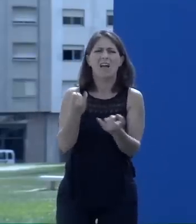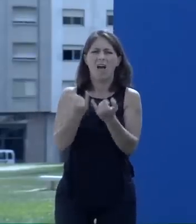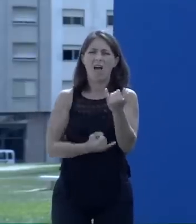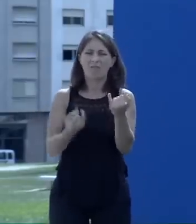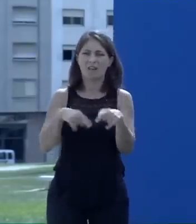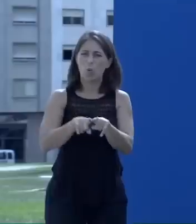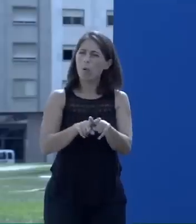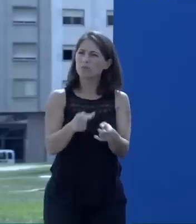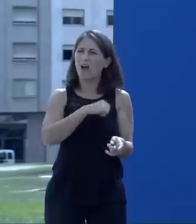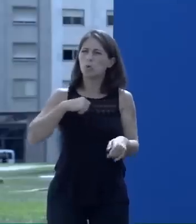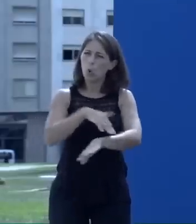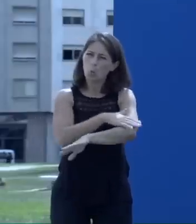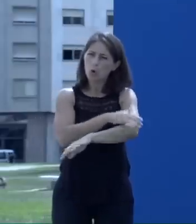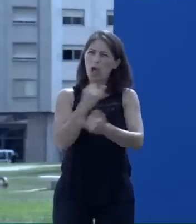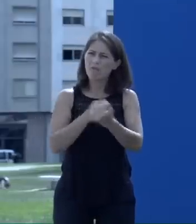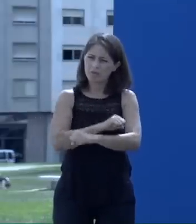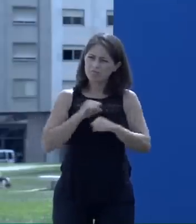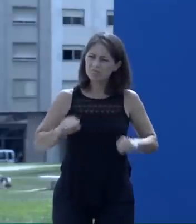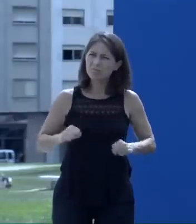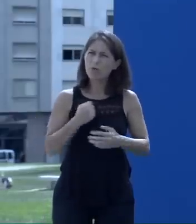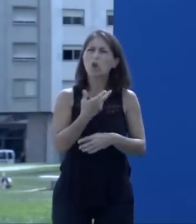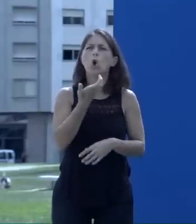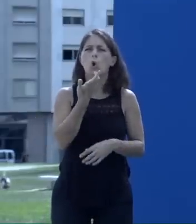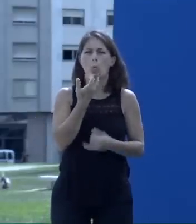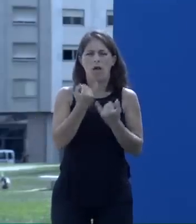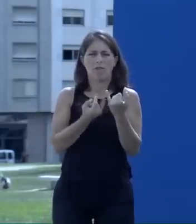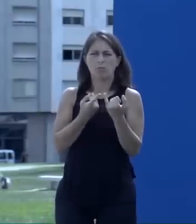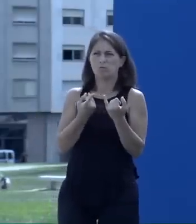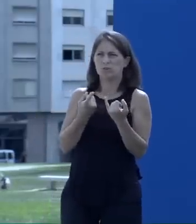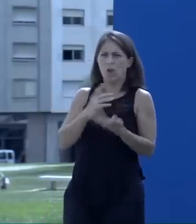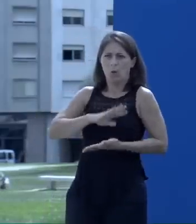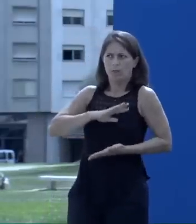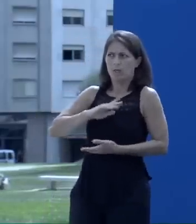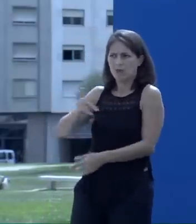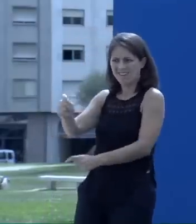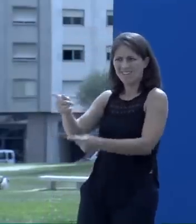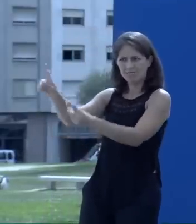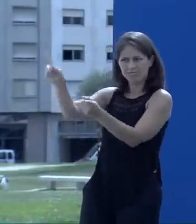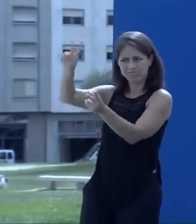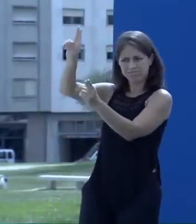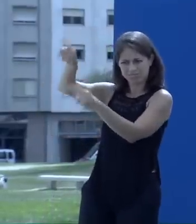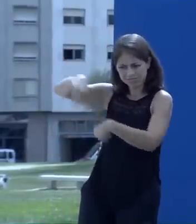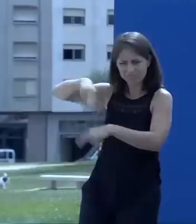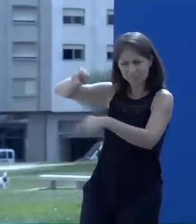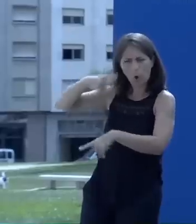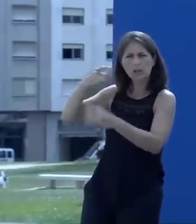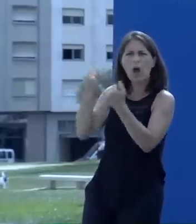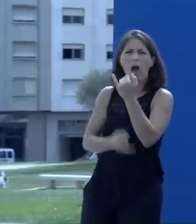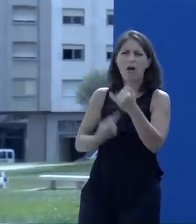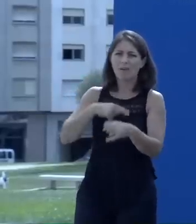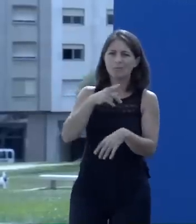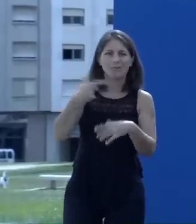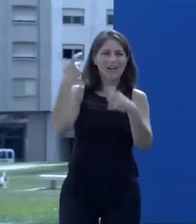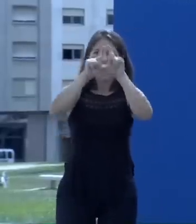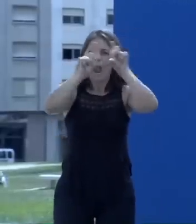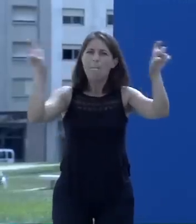de autogoberno, o reforzo do autogoberno mediante a transferencia das competencias para poder crear unha compañía galega de ferrocarrís, establecer un